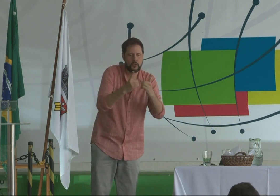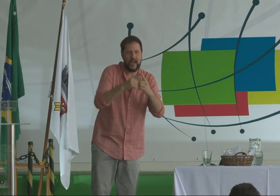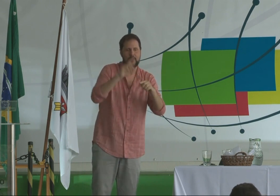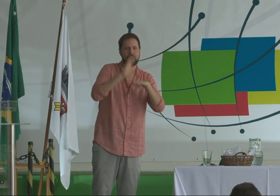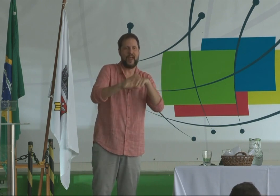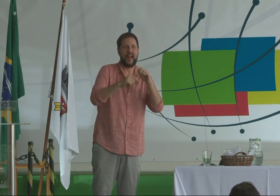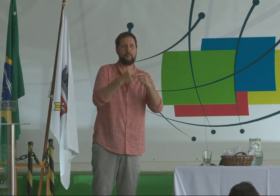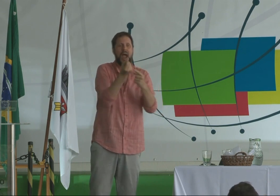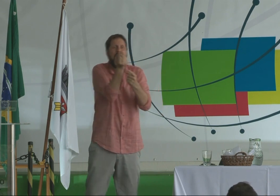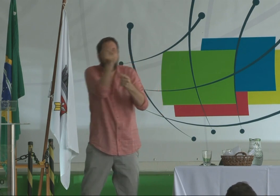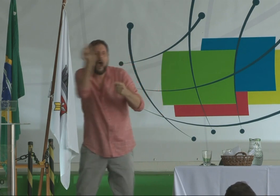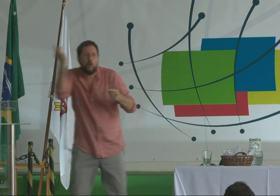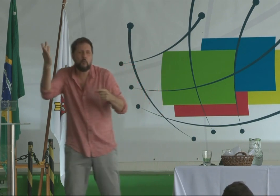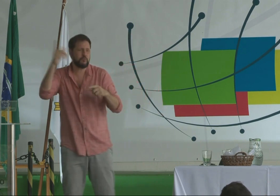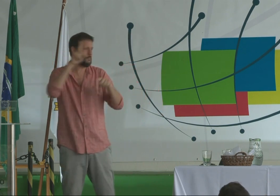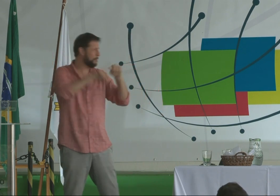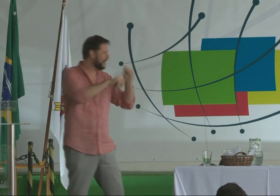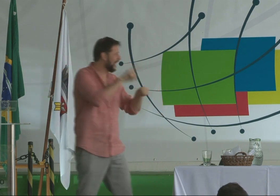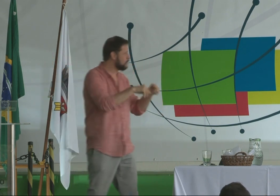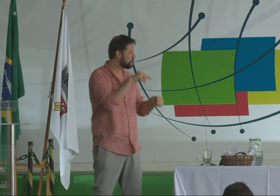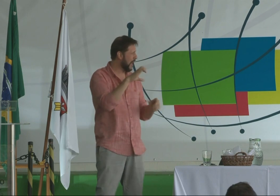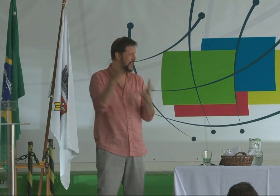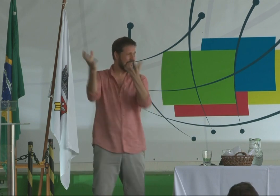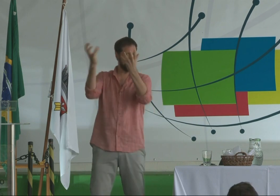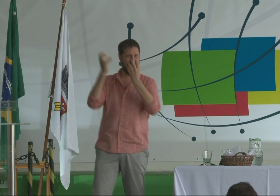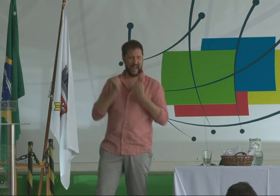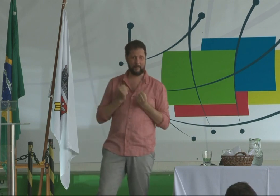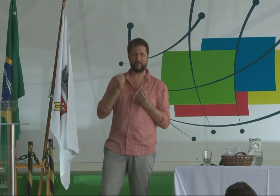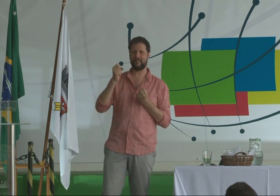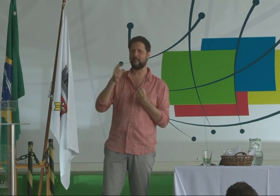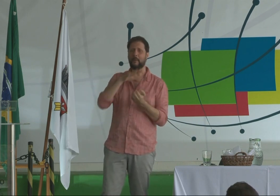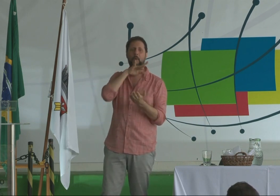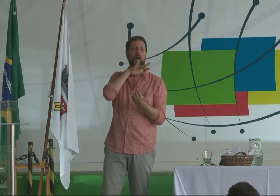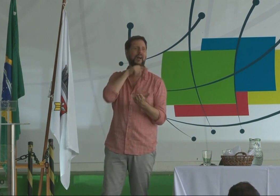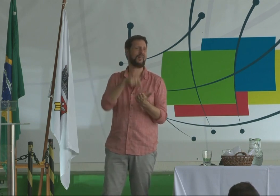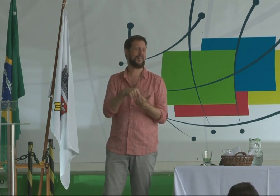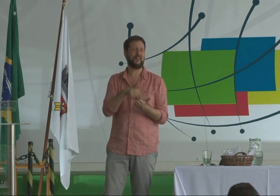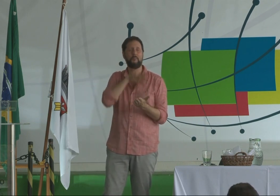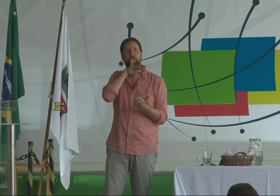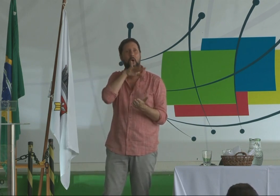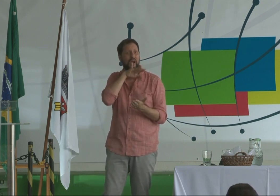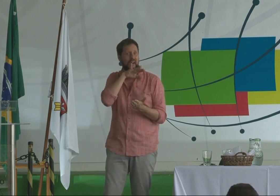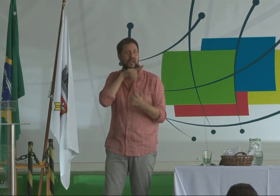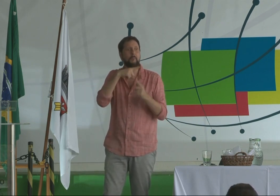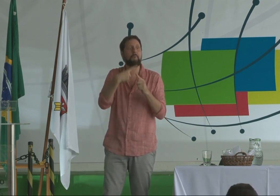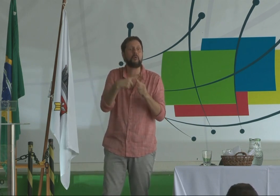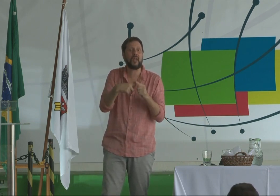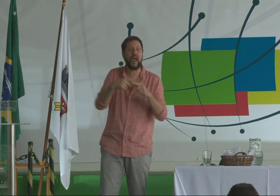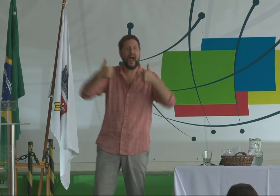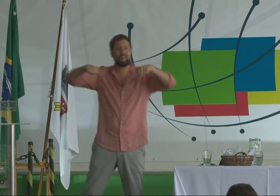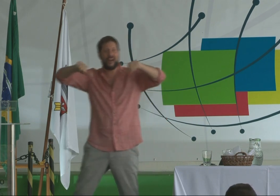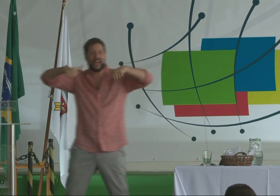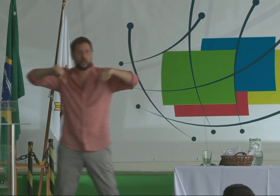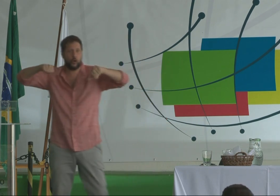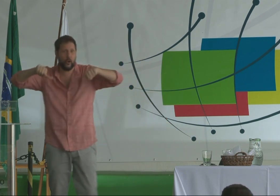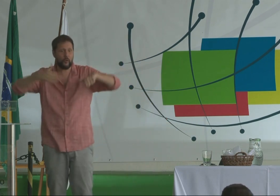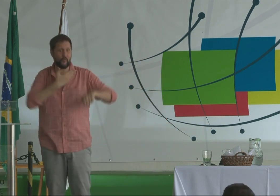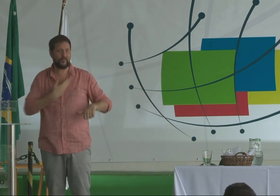escassas, a questão do material didático, enfim, então, os materiais que a gente recebe do médico são poucaria, se for olhar mesmo, são poucaria, os